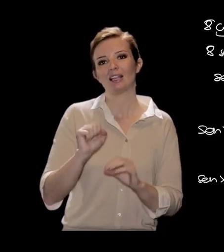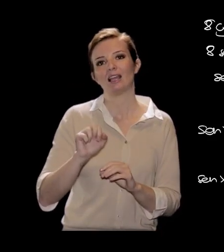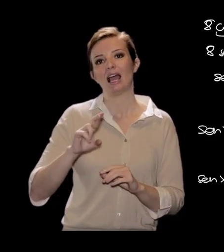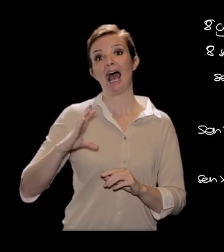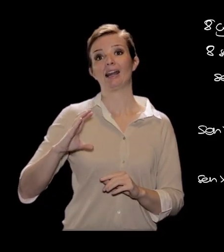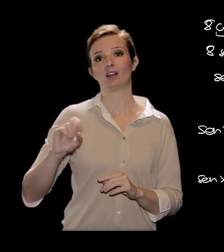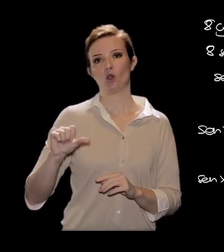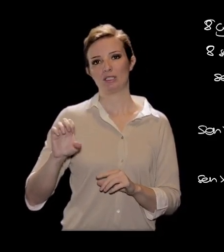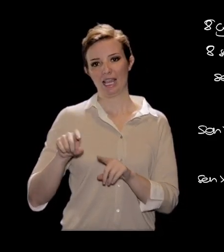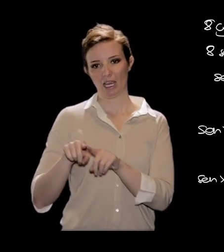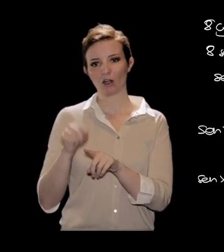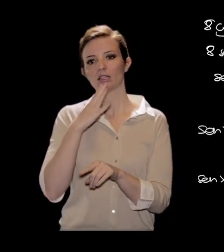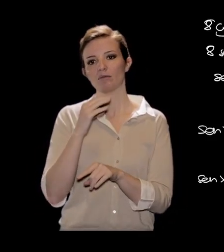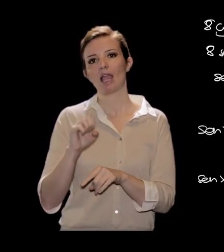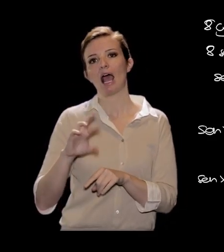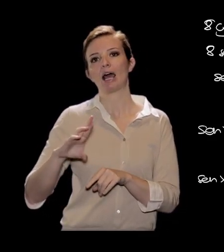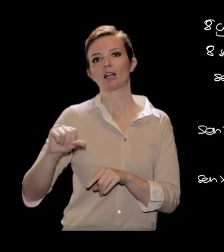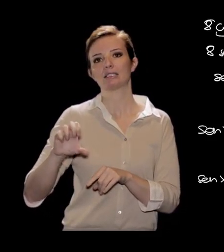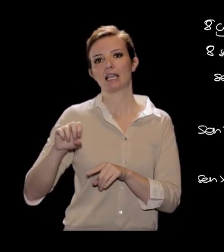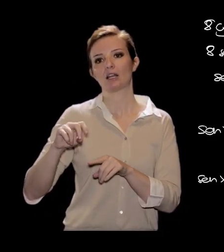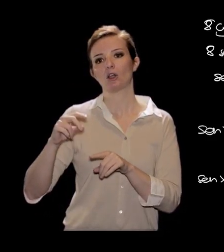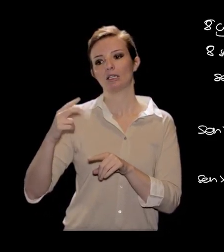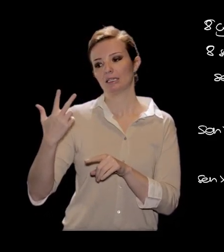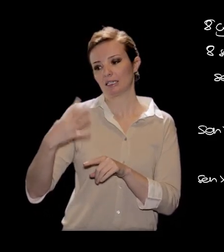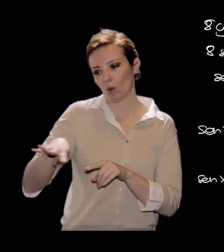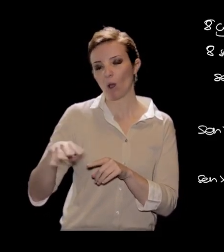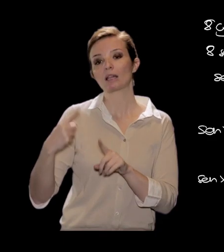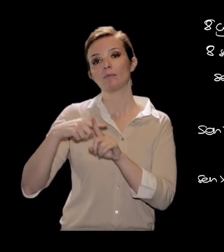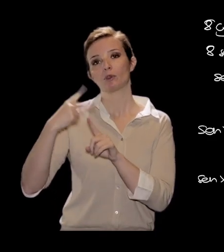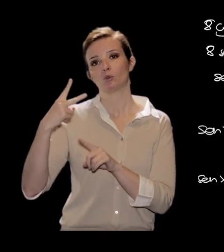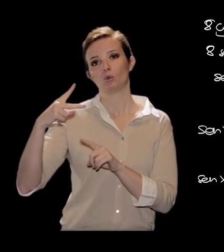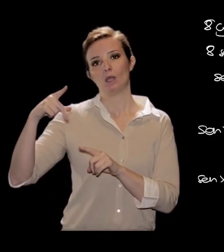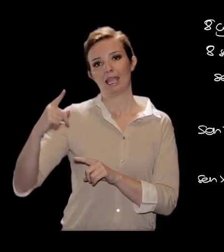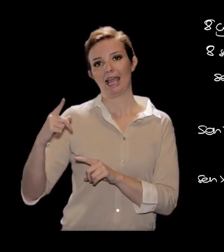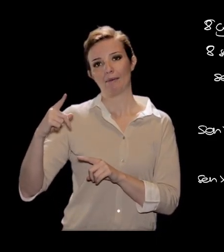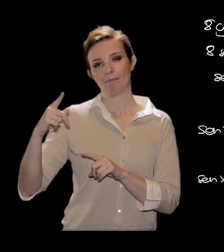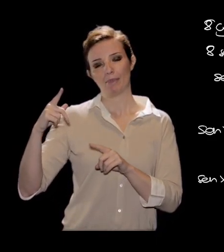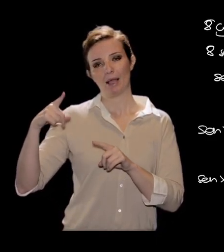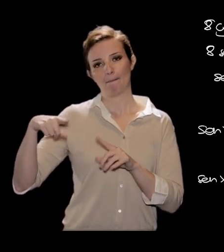Arco seno di 3 quarti più 2k pi greco.